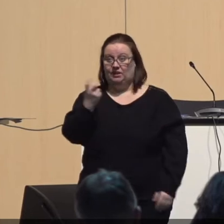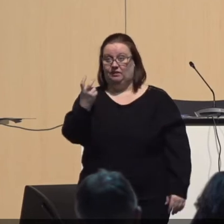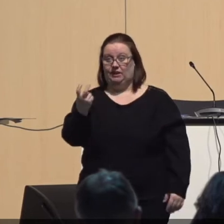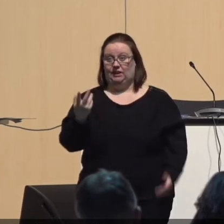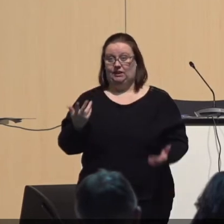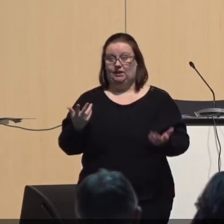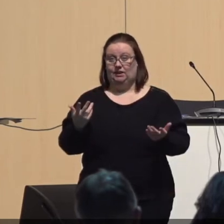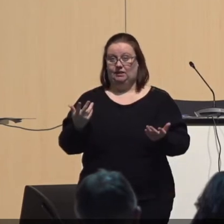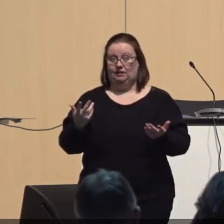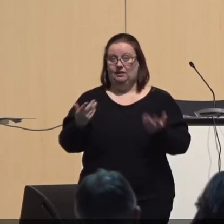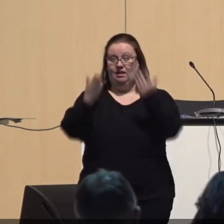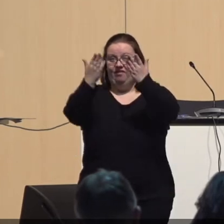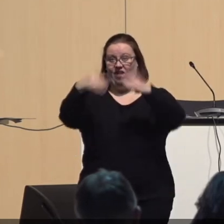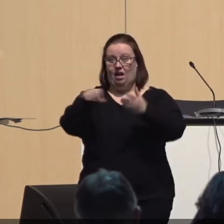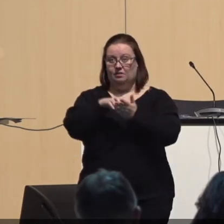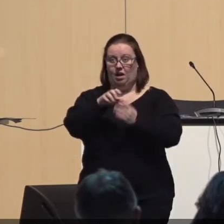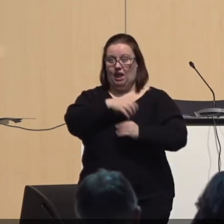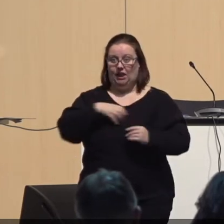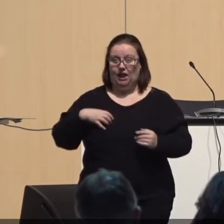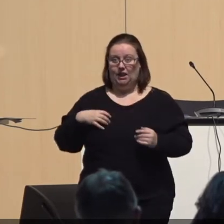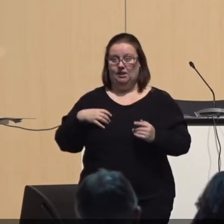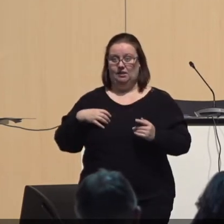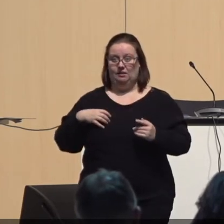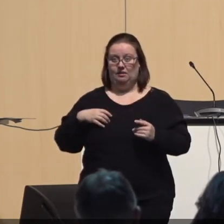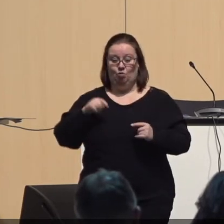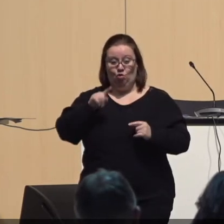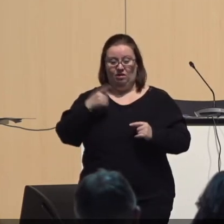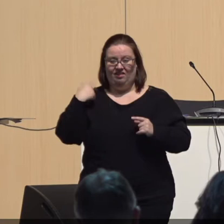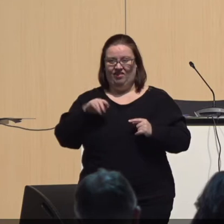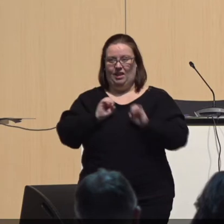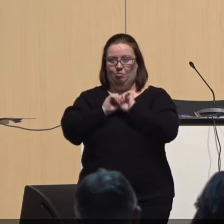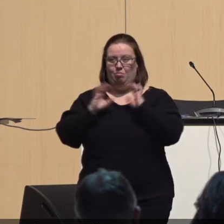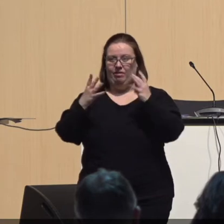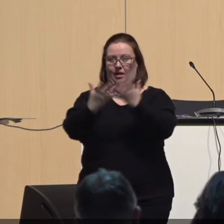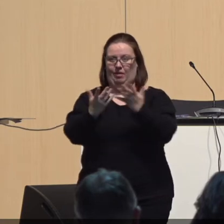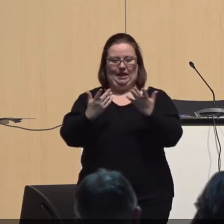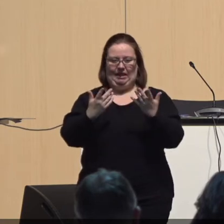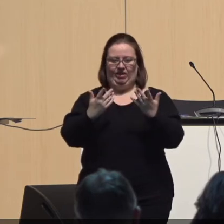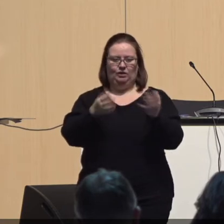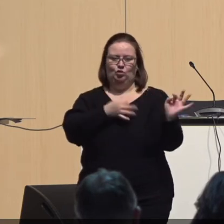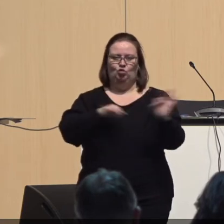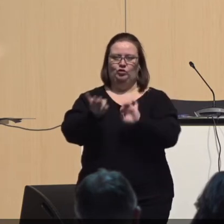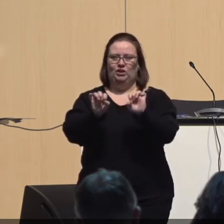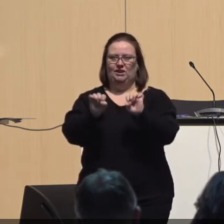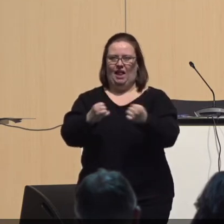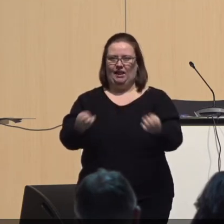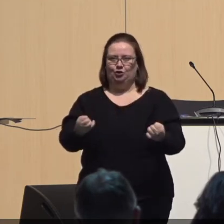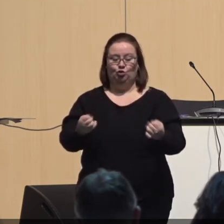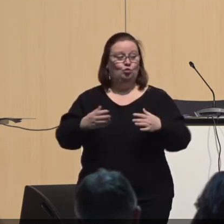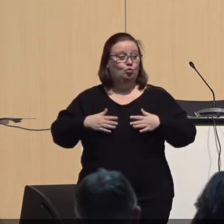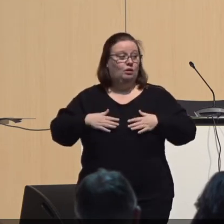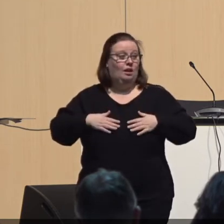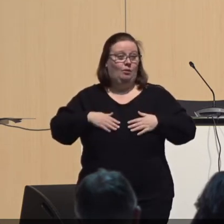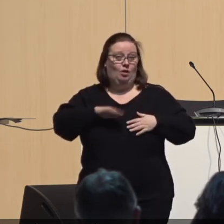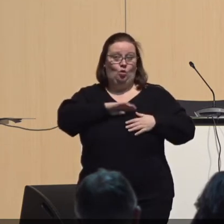2020 sind Weihnachtsmärkte in Dresden vor dem Hintergrund dieser pandemischen Lage nicht realistisch. Und liebe Kolleginnen und